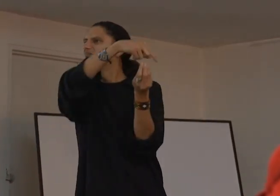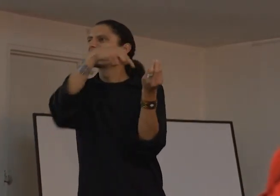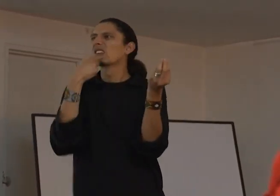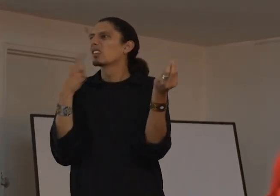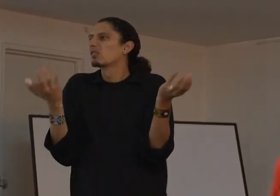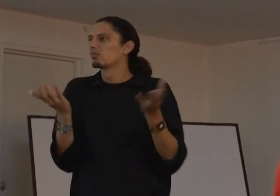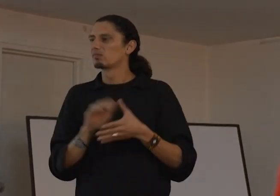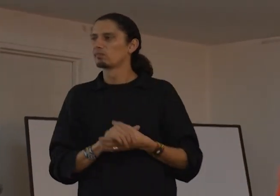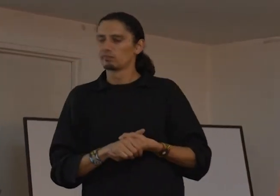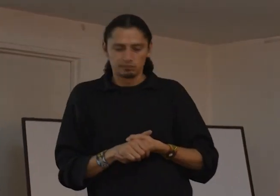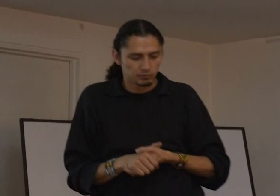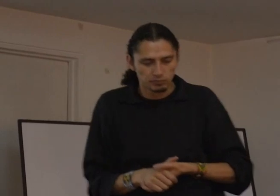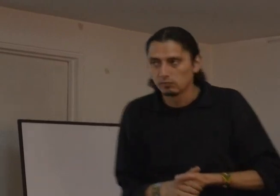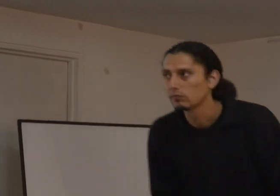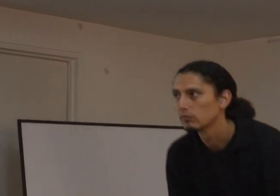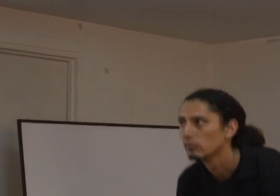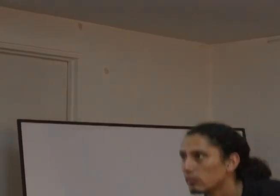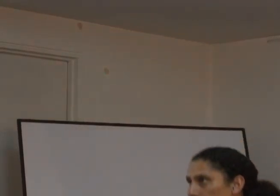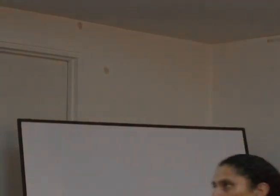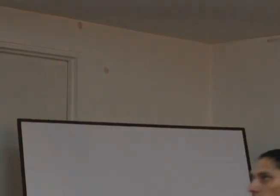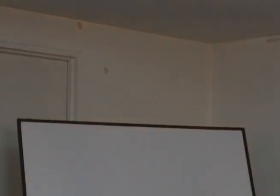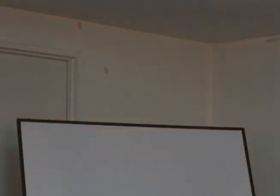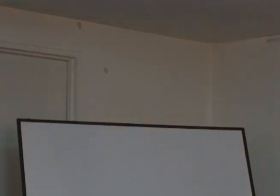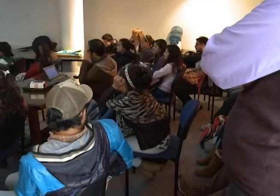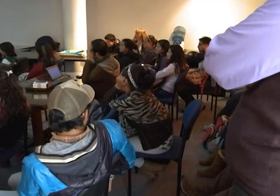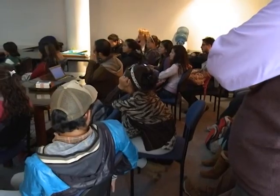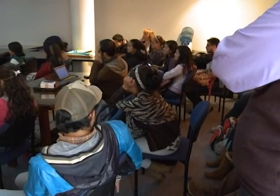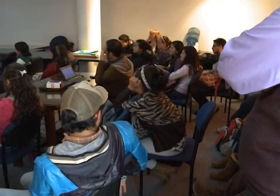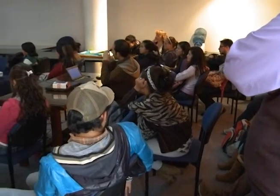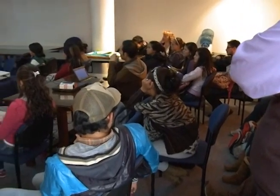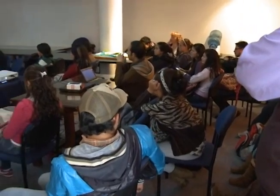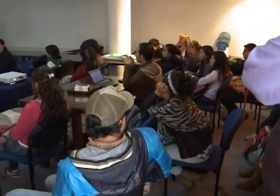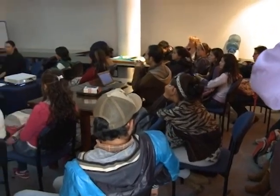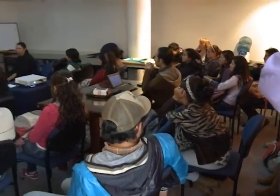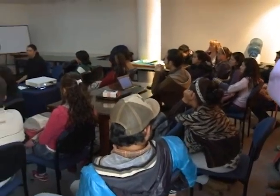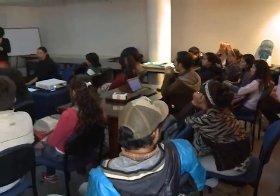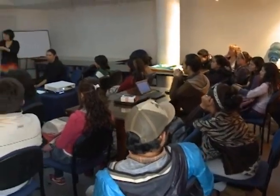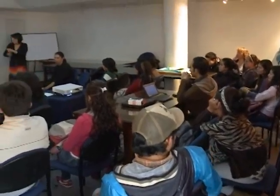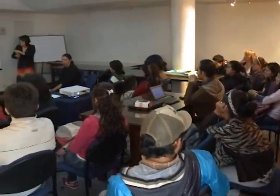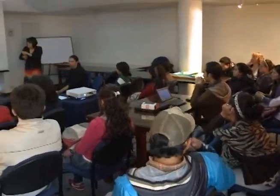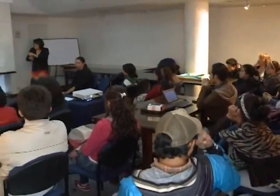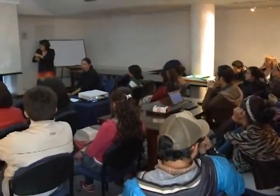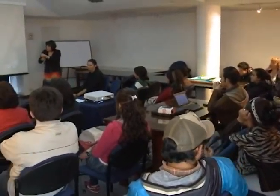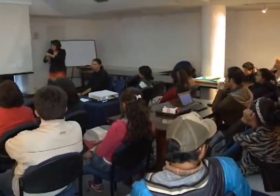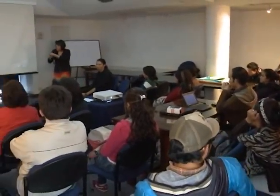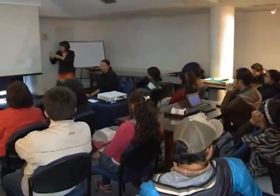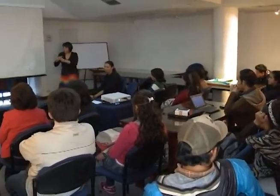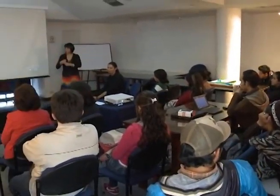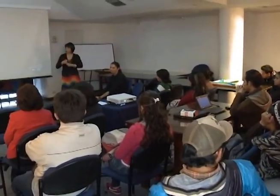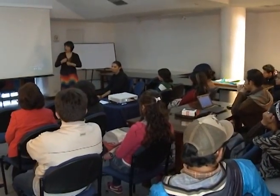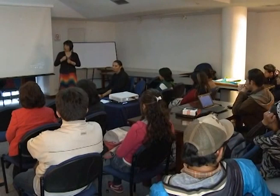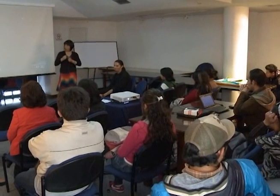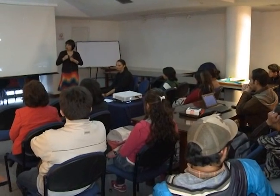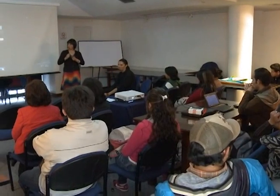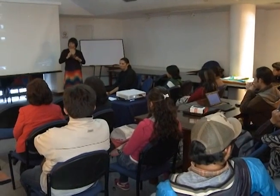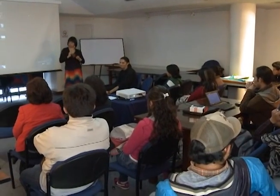comunidad sorda con las personas oyentes y garantiza acceder de manera igualitaria a los servicios educativos como cualquier